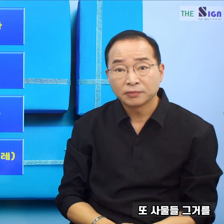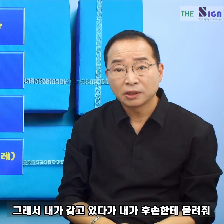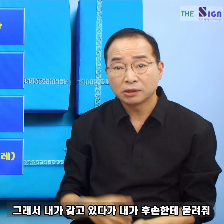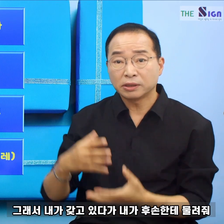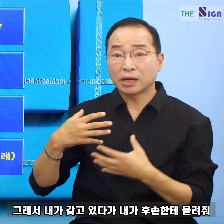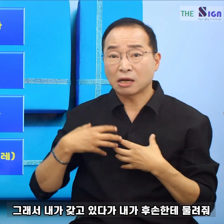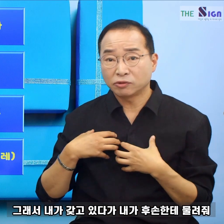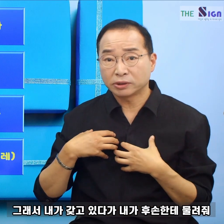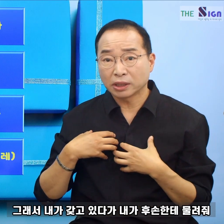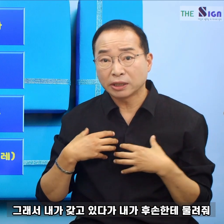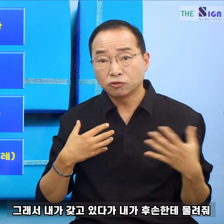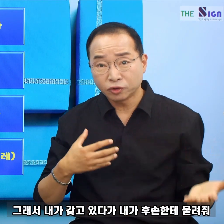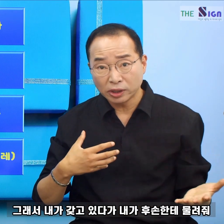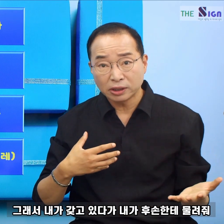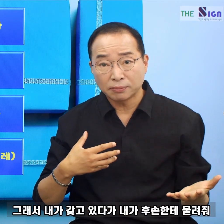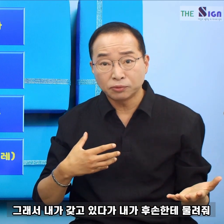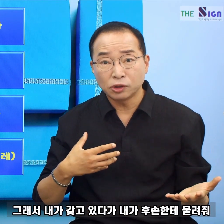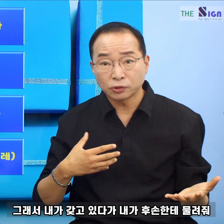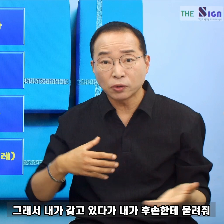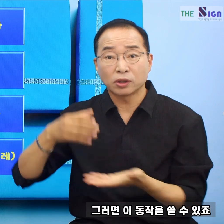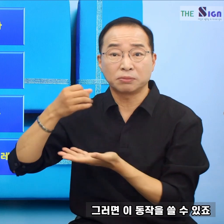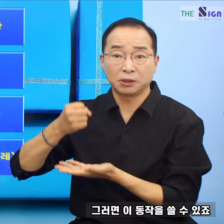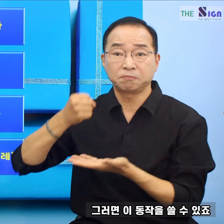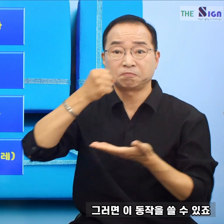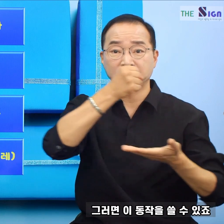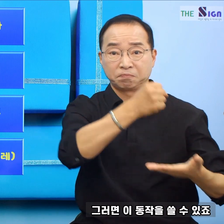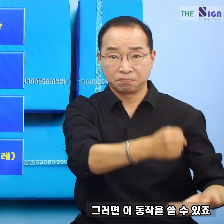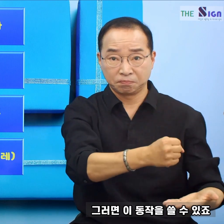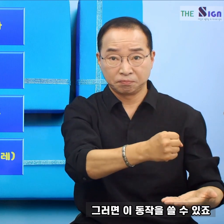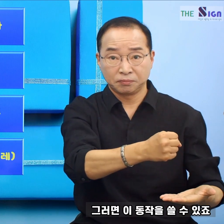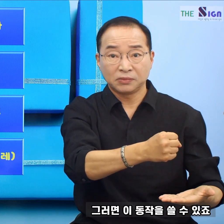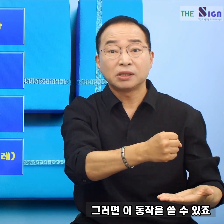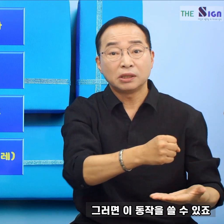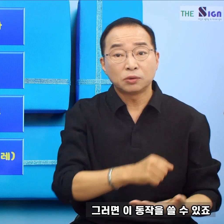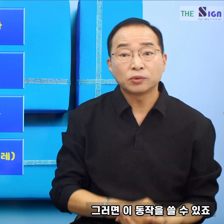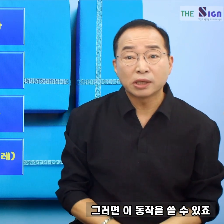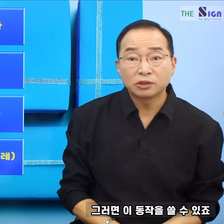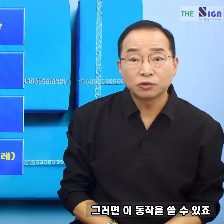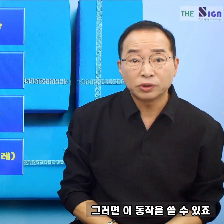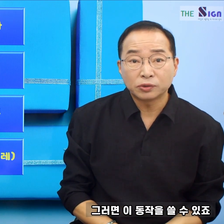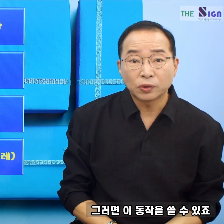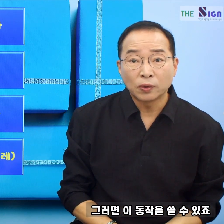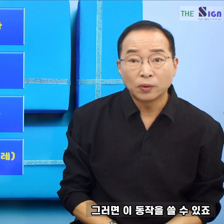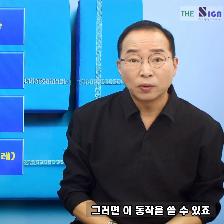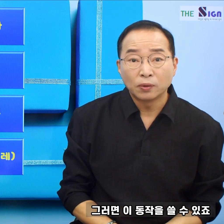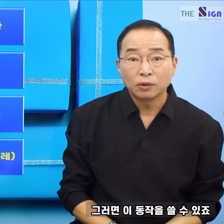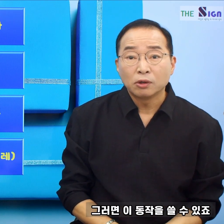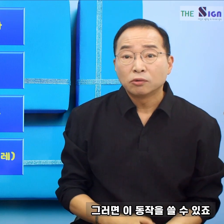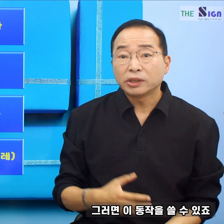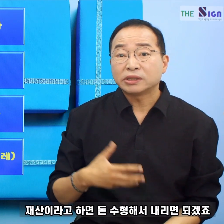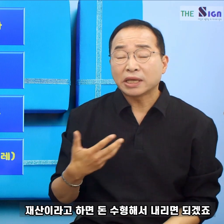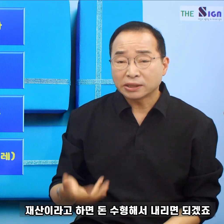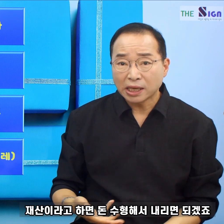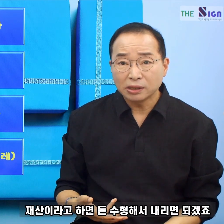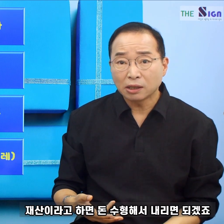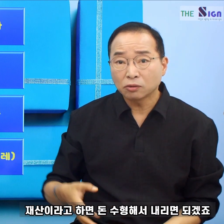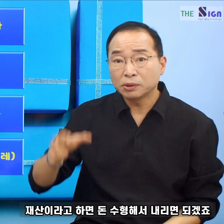그래서 내가 갖고 있다가 내가 후손한테 물려줘. 그러면 이 동작을 쓸 수 있죠. 우리 재산이라고 하면